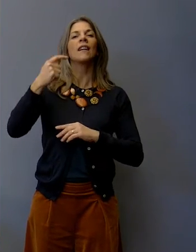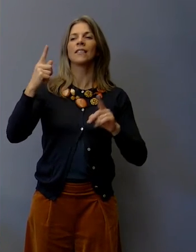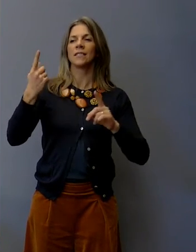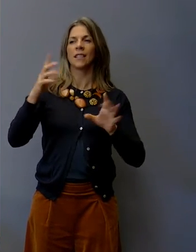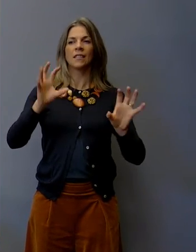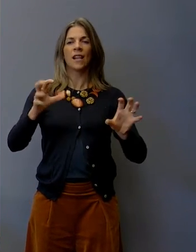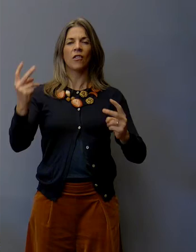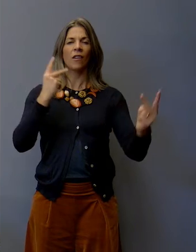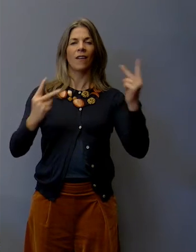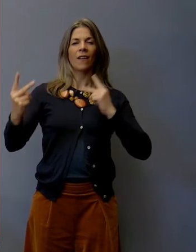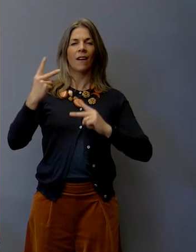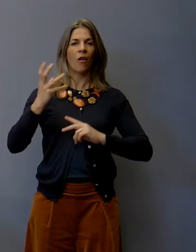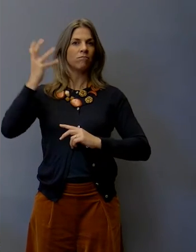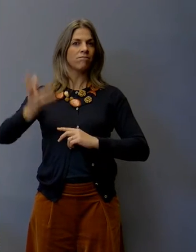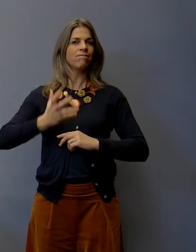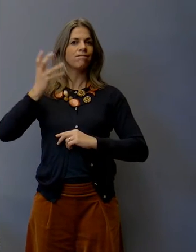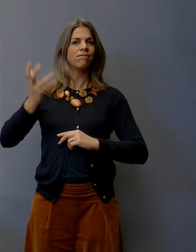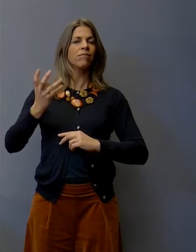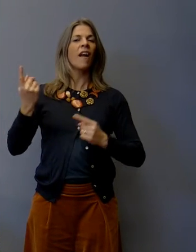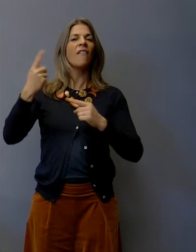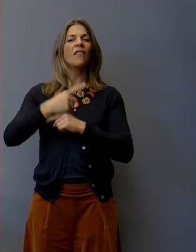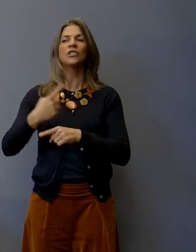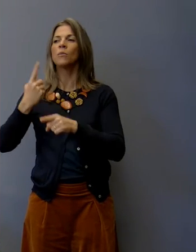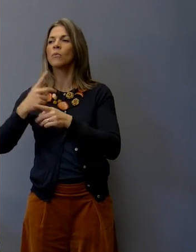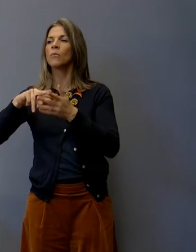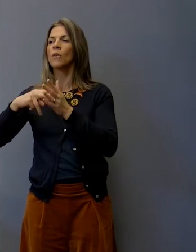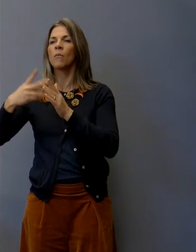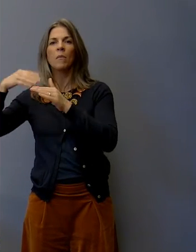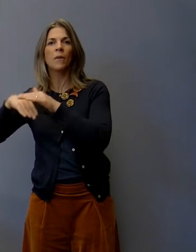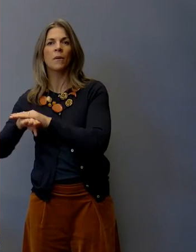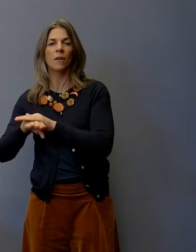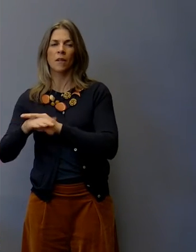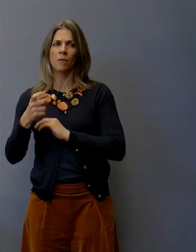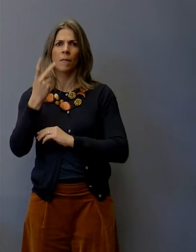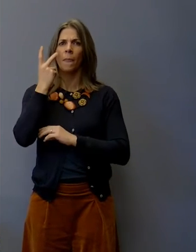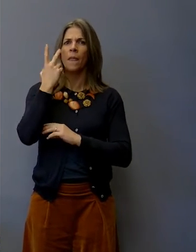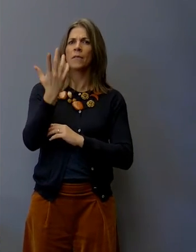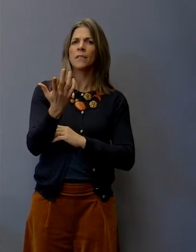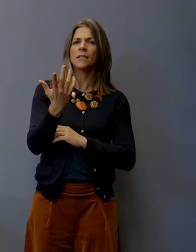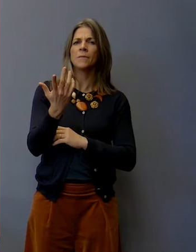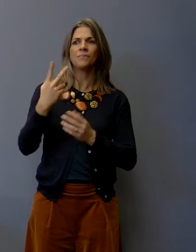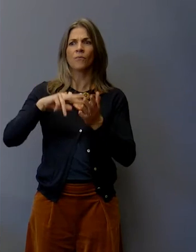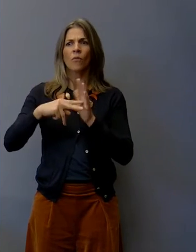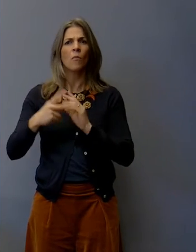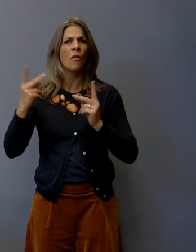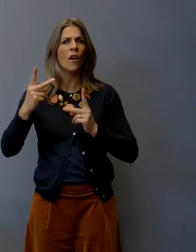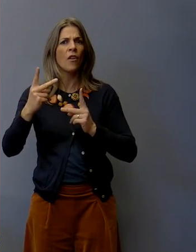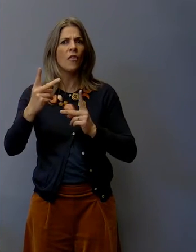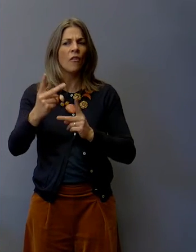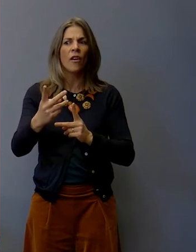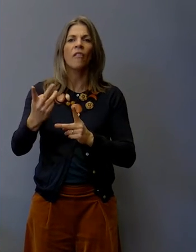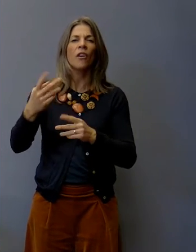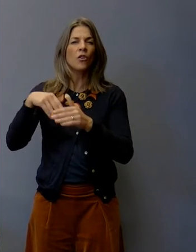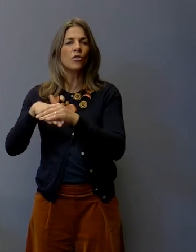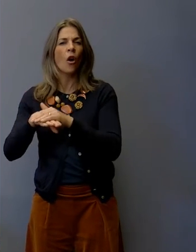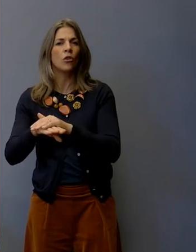amministrazione fateci caso piccolezze vengono trasformate in eclatanti rappresentazioni e tutto ciò che immobiliare sembra nocciolo della